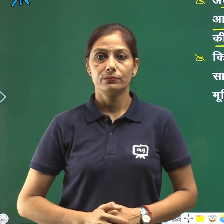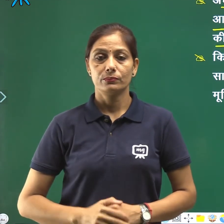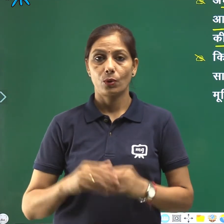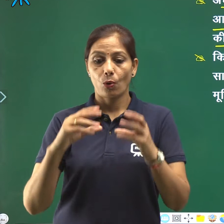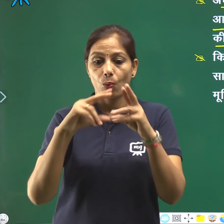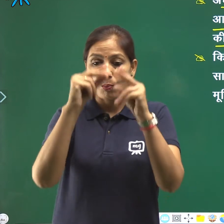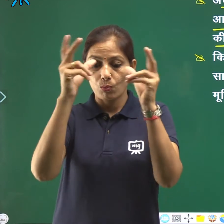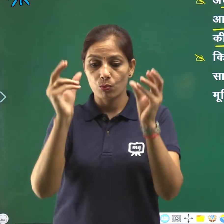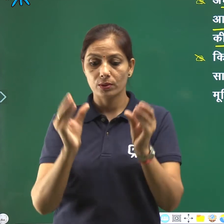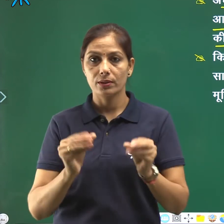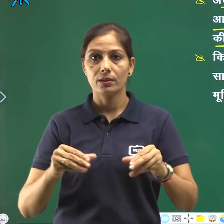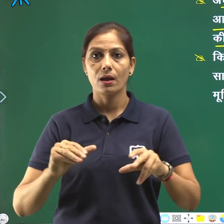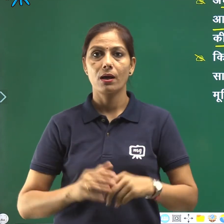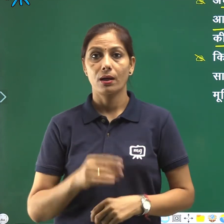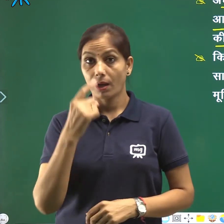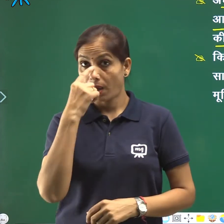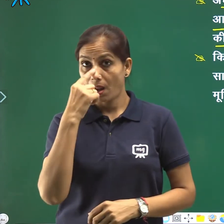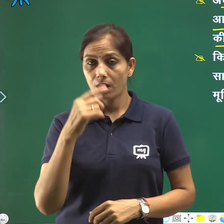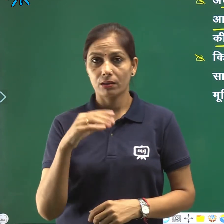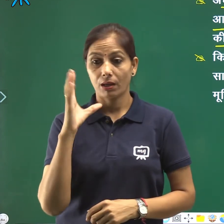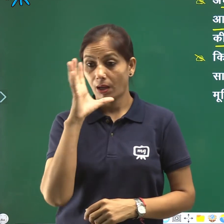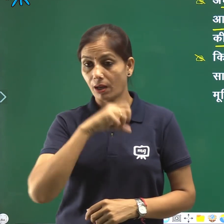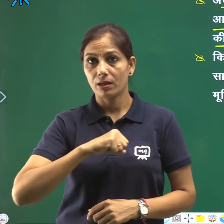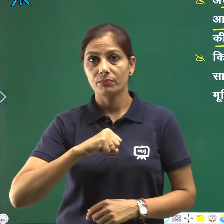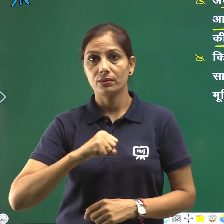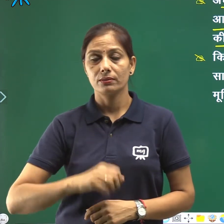मूर्ति की नाक गायब थी।